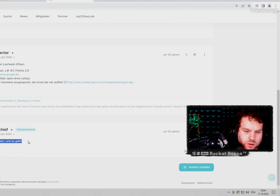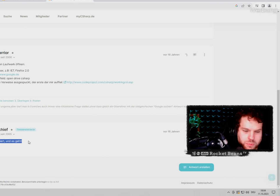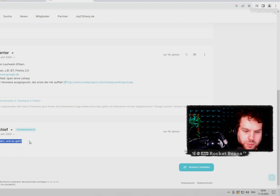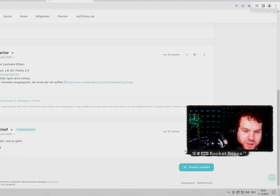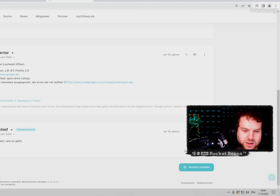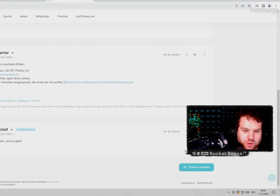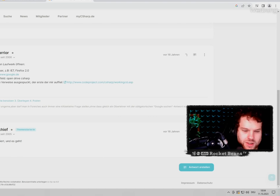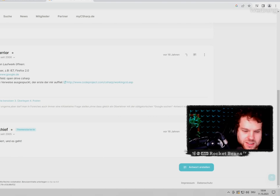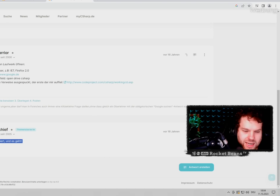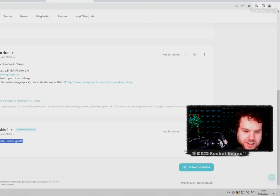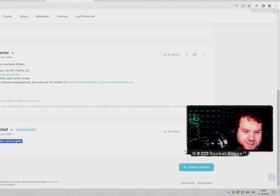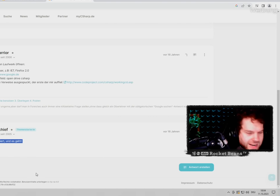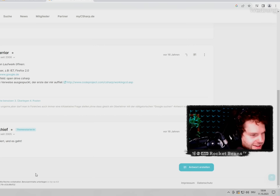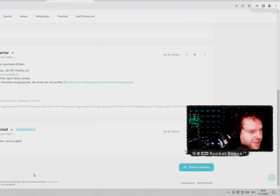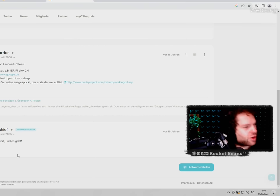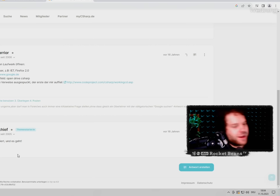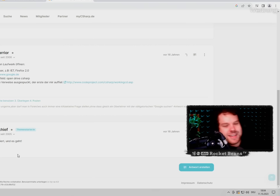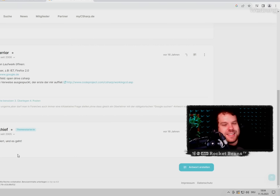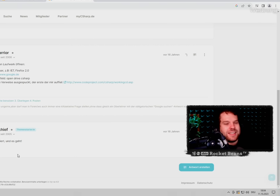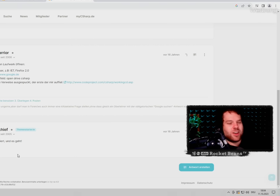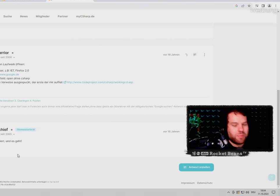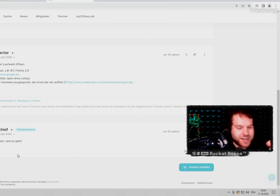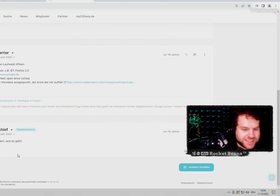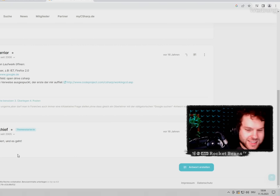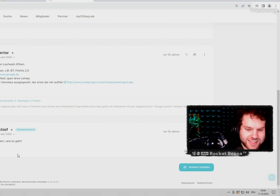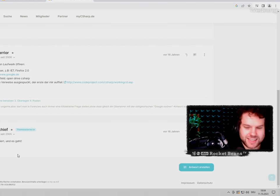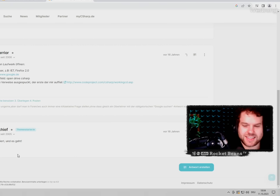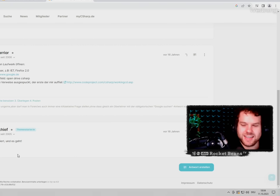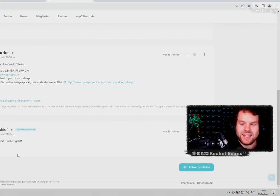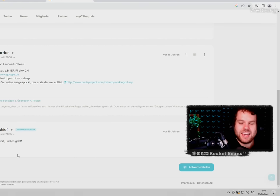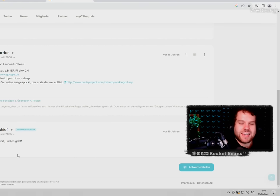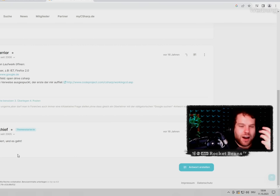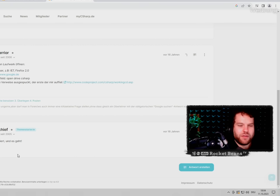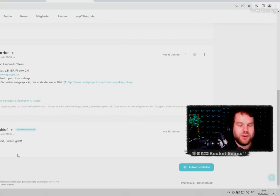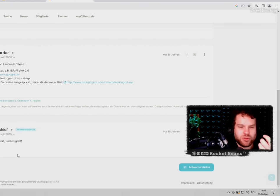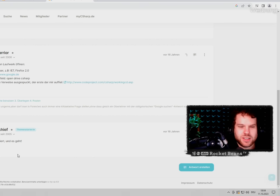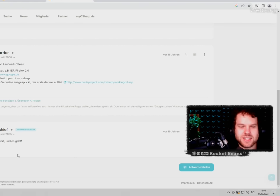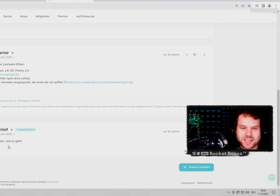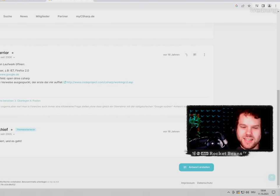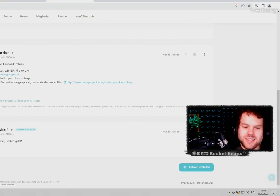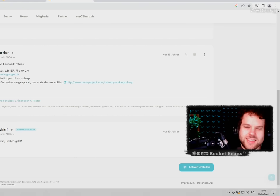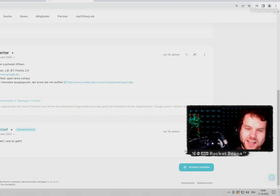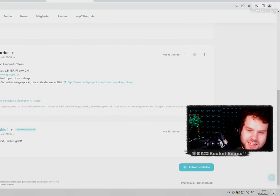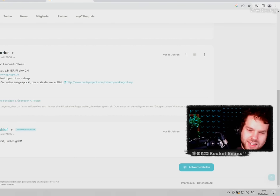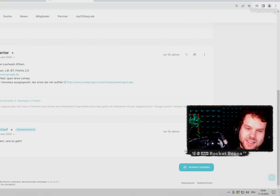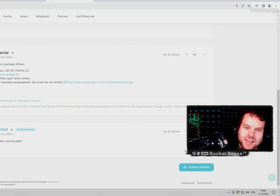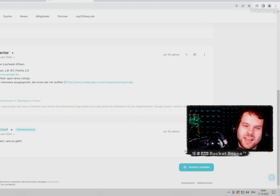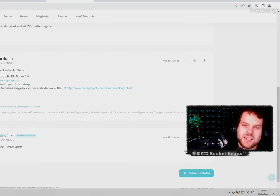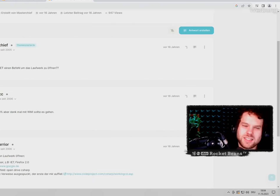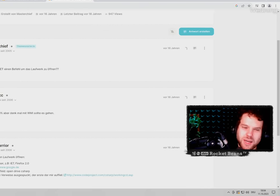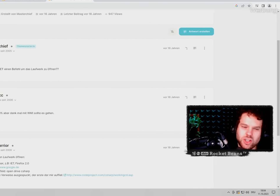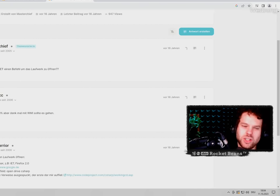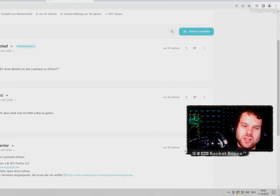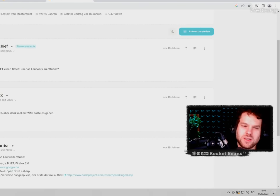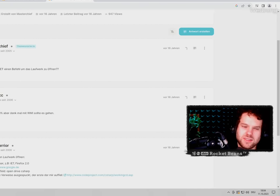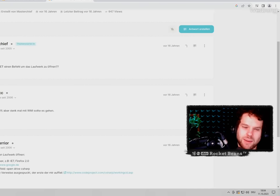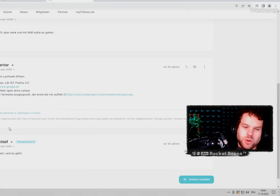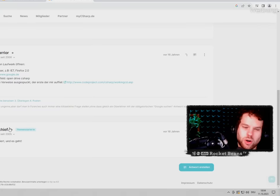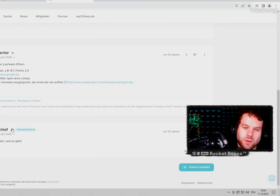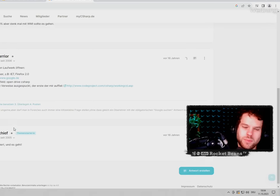ausprobiert und es geht. Danke. Guck mal, das ist doch mal das Internet. Dafür wurde das Internet kreiert, dass Menschen zusammenkommen